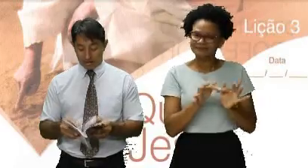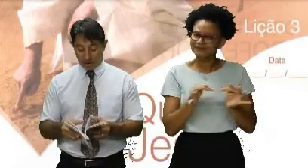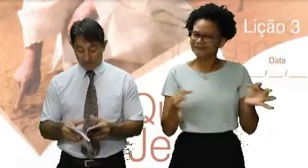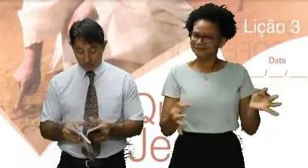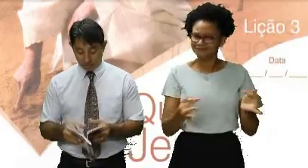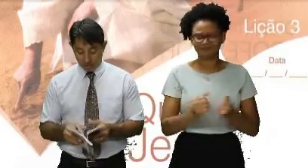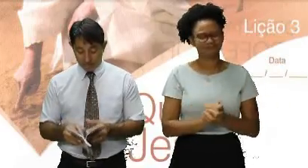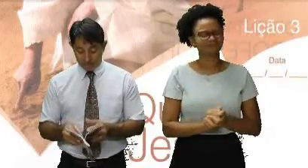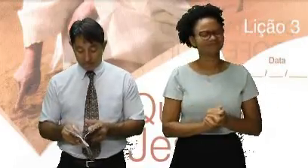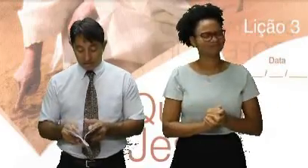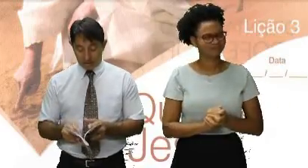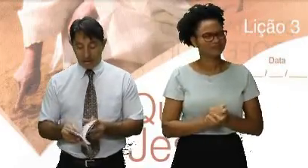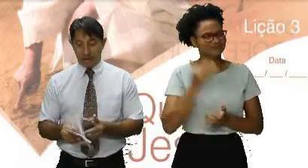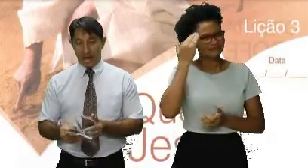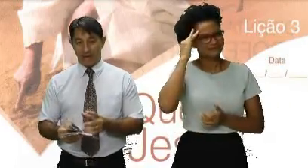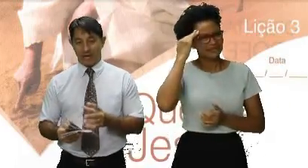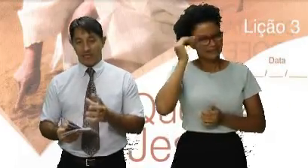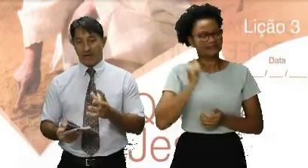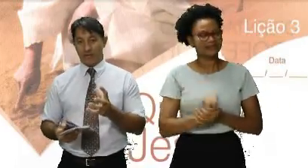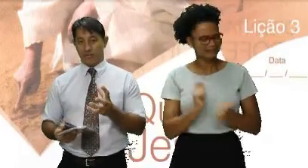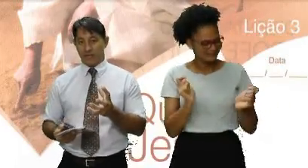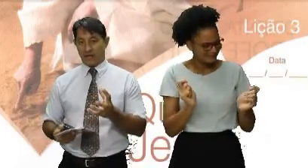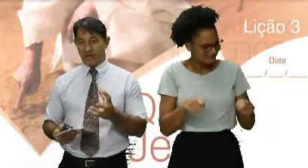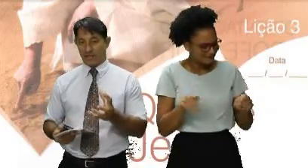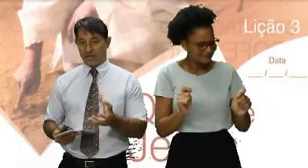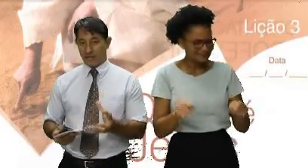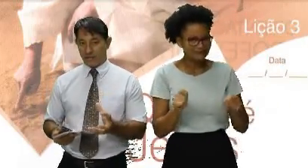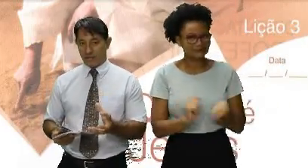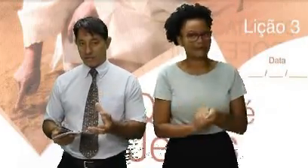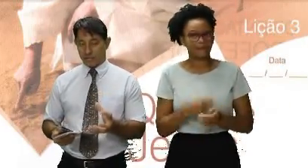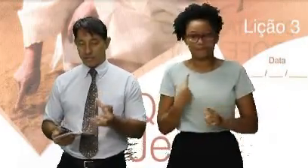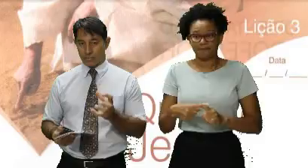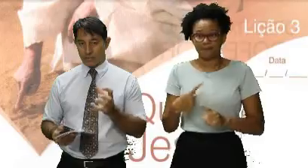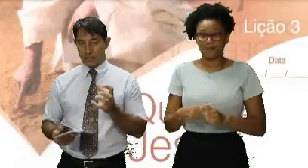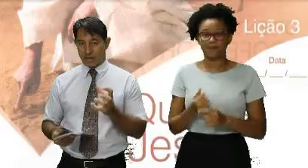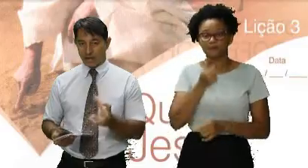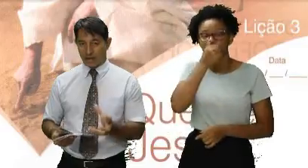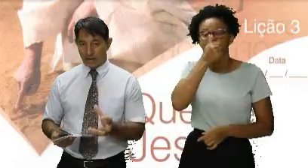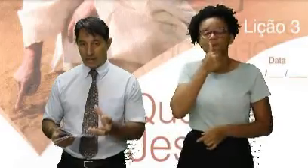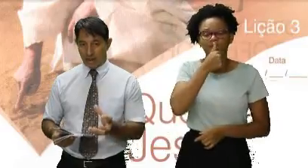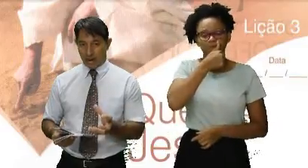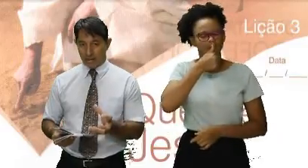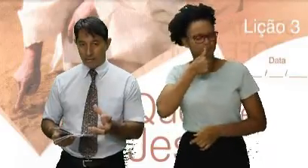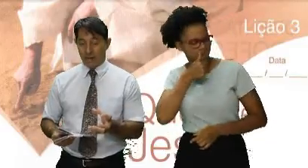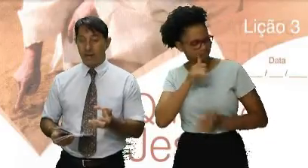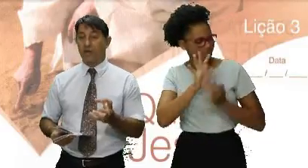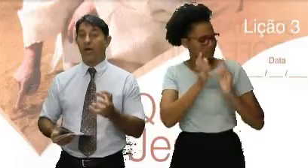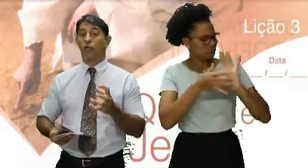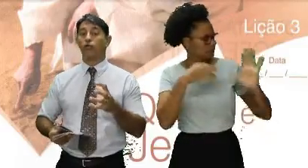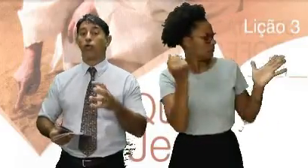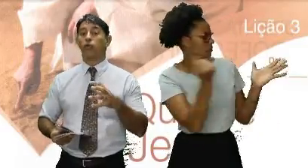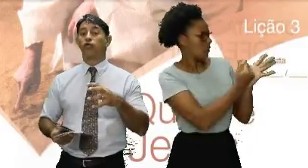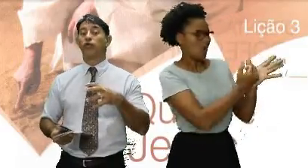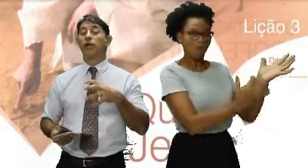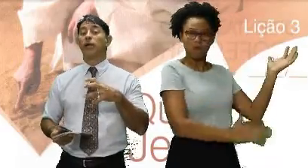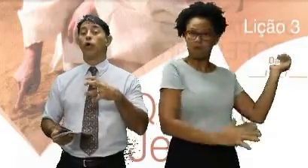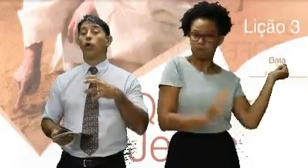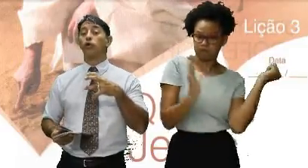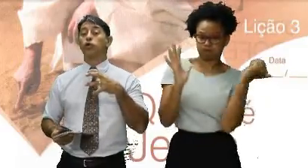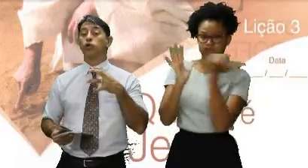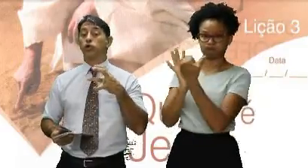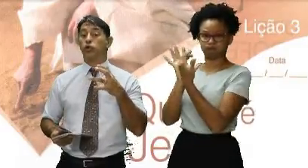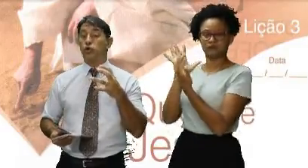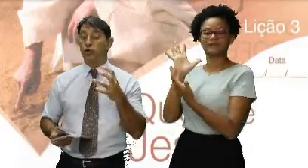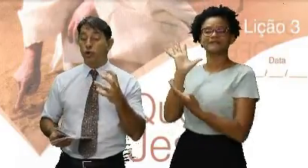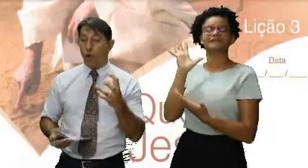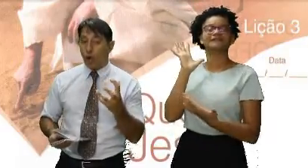nós entendemos. Através do sacrifício de Jesus, o sangue derramado, Deus